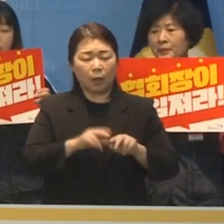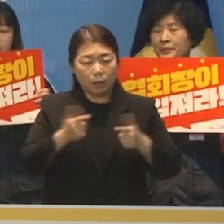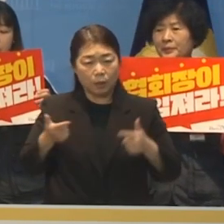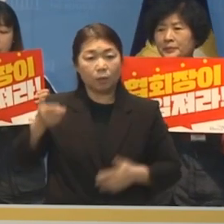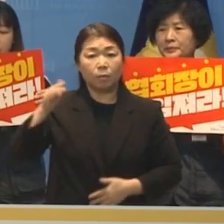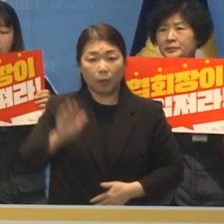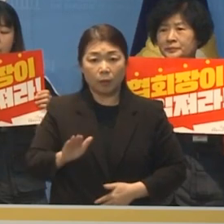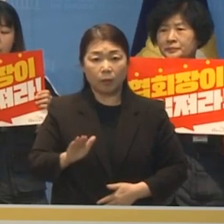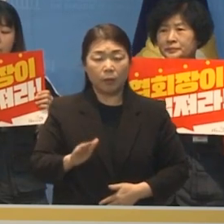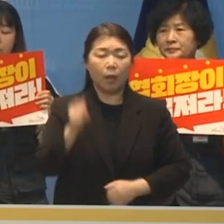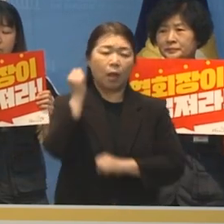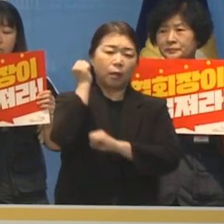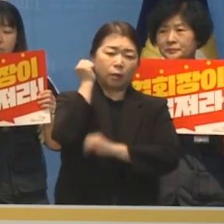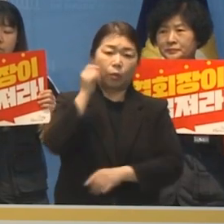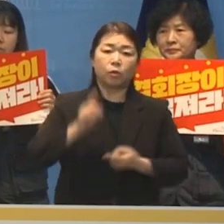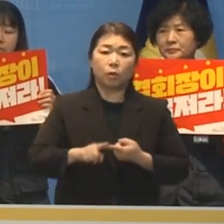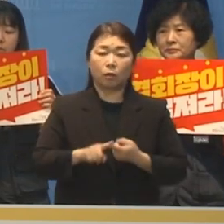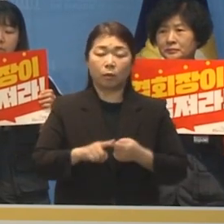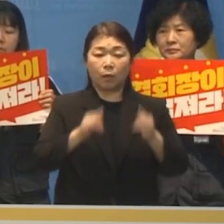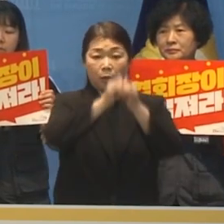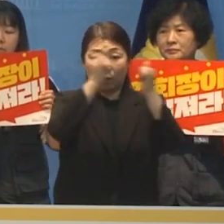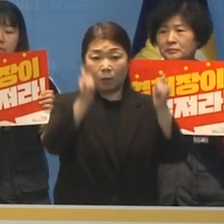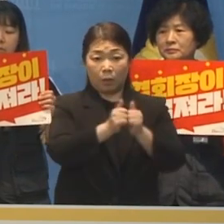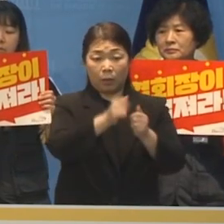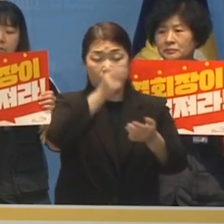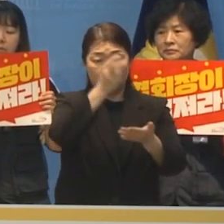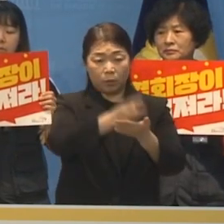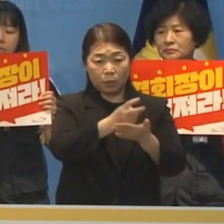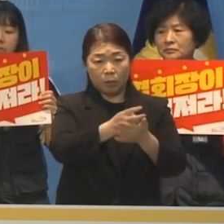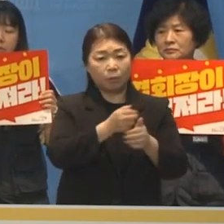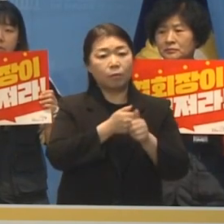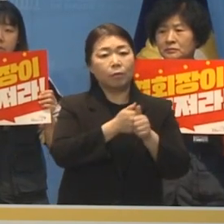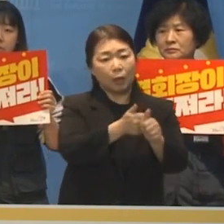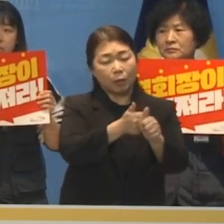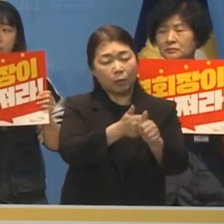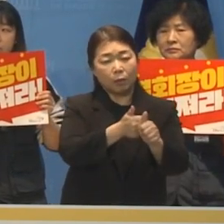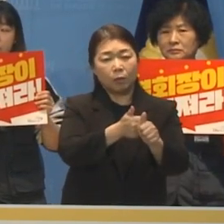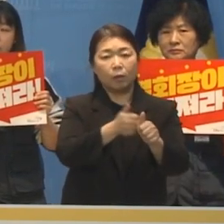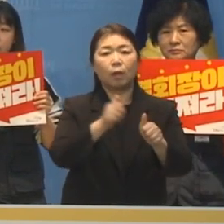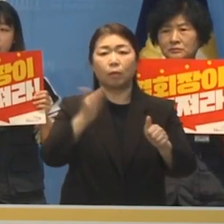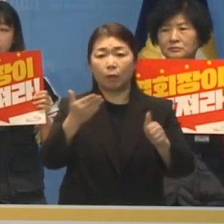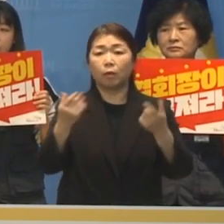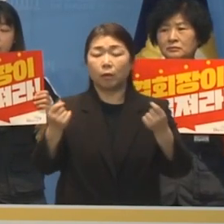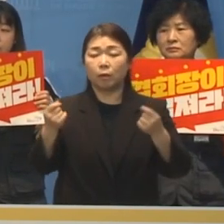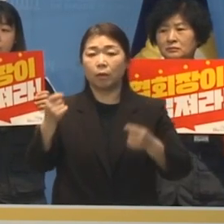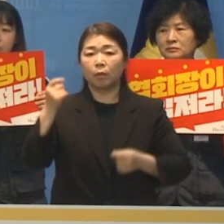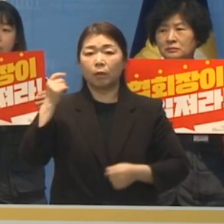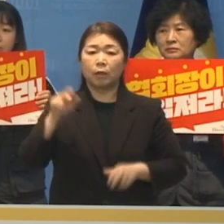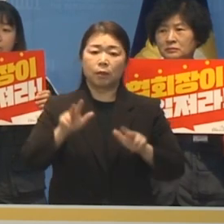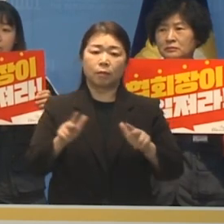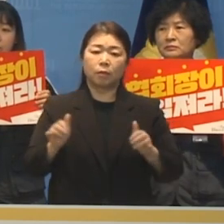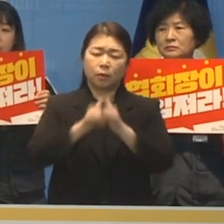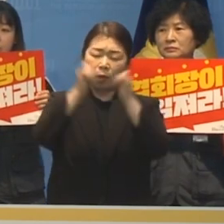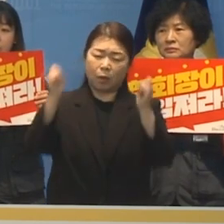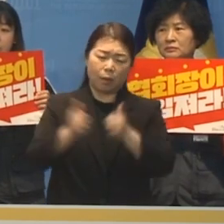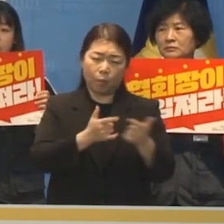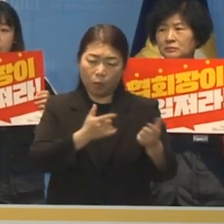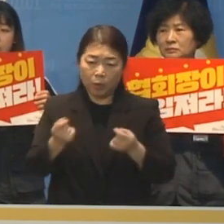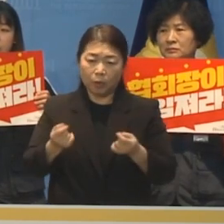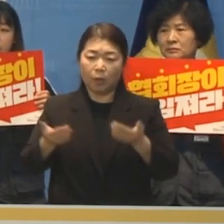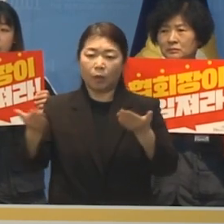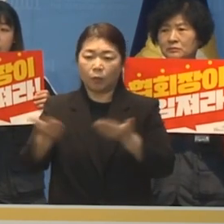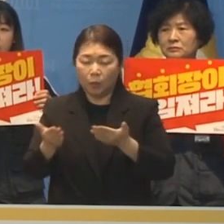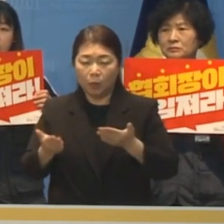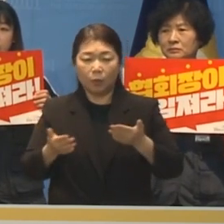아니더라도 최소한의 사회적 규범은 존중되고 지켜져야 이 사회 전체의